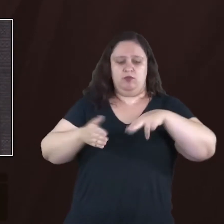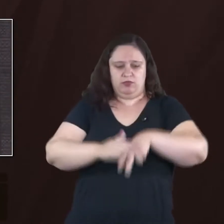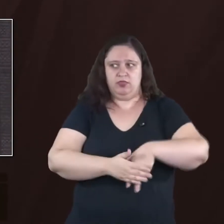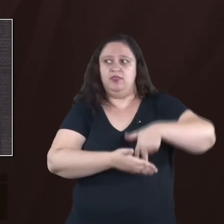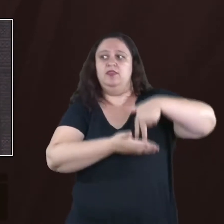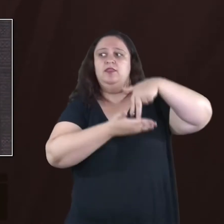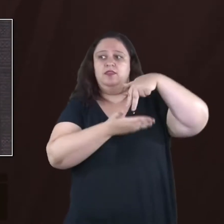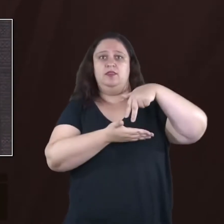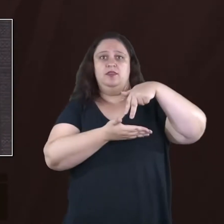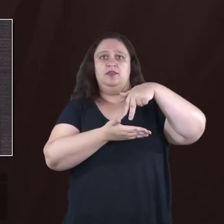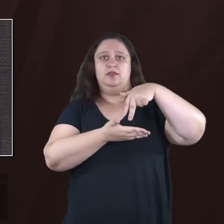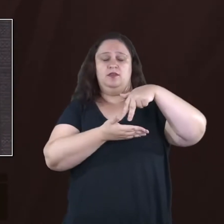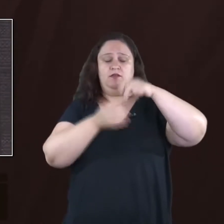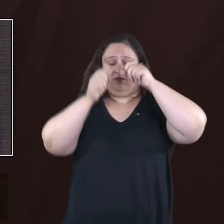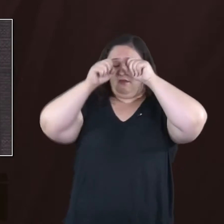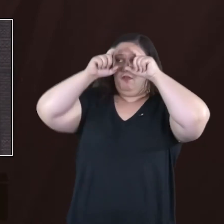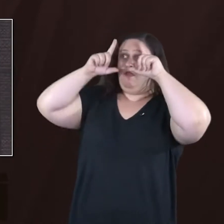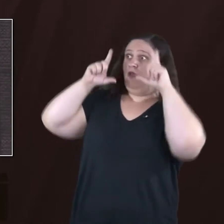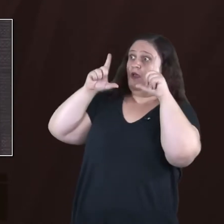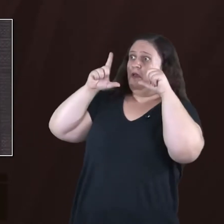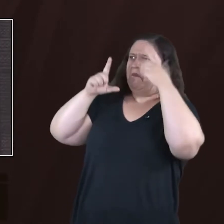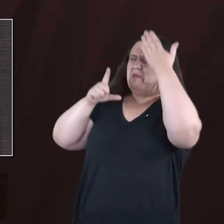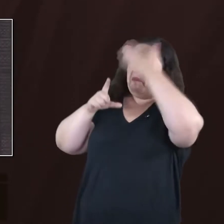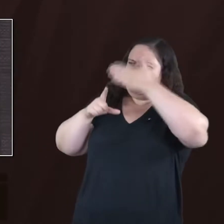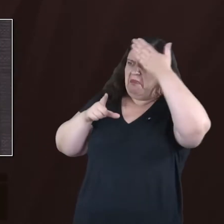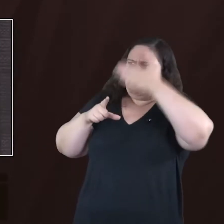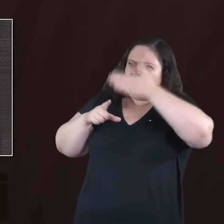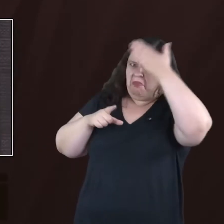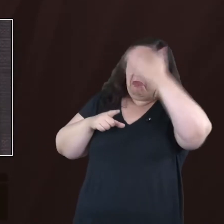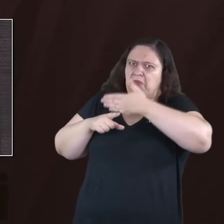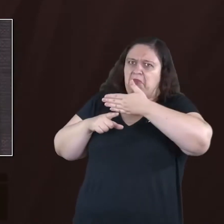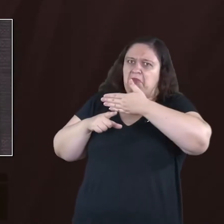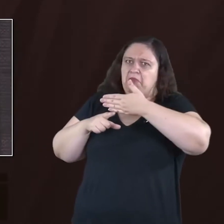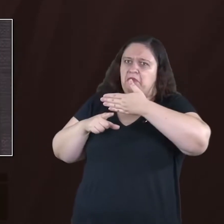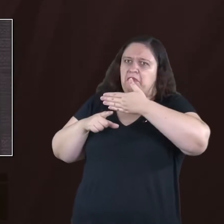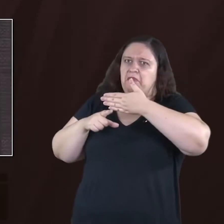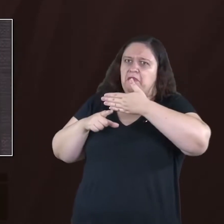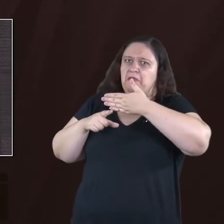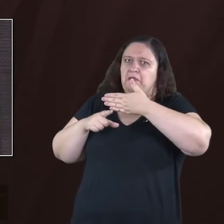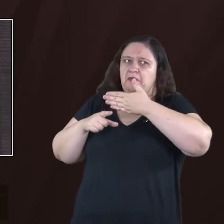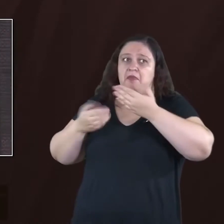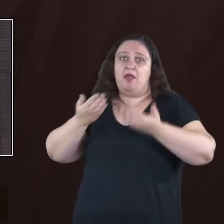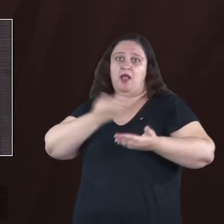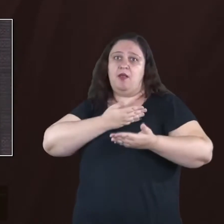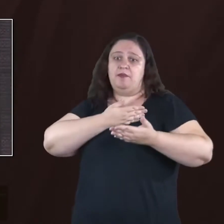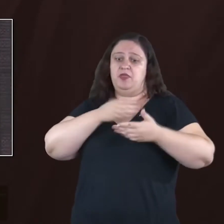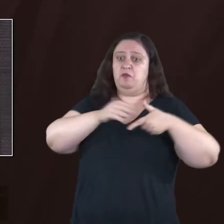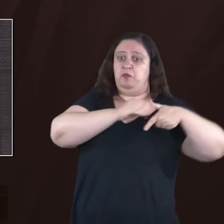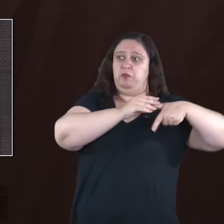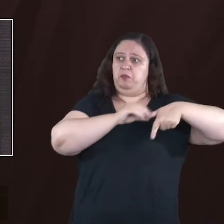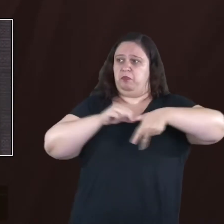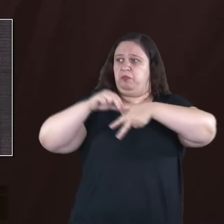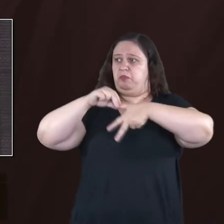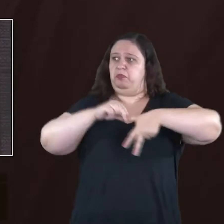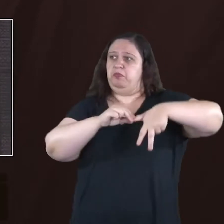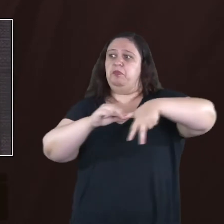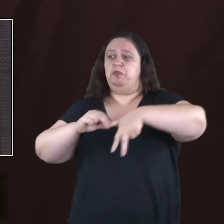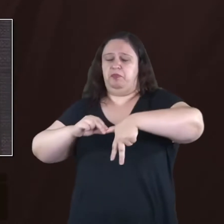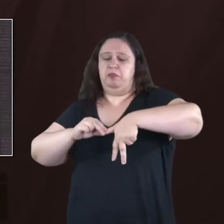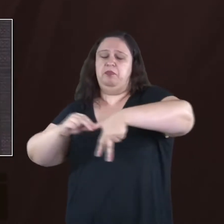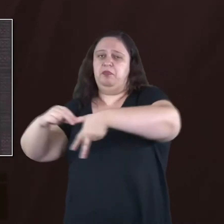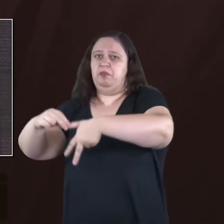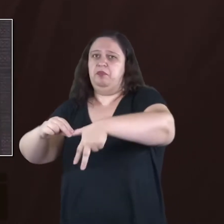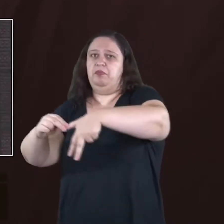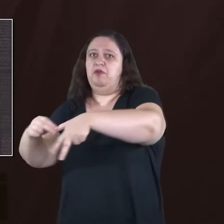e, abrindo os olhos, nada podia ver. E guiando-o pela mão, levaram-no para Damasco.